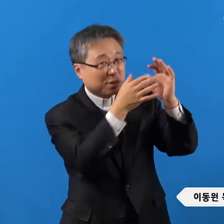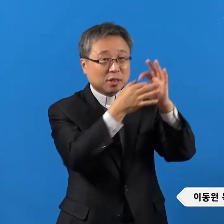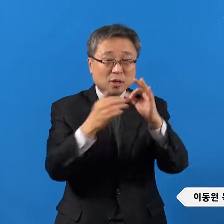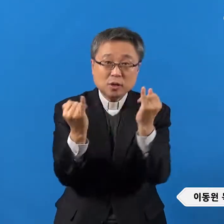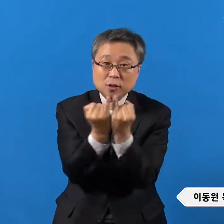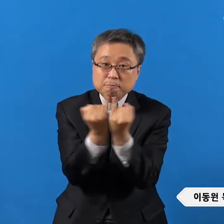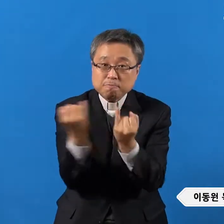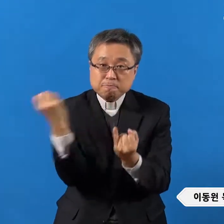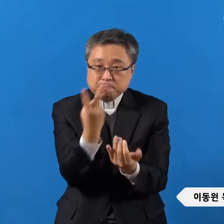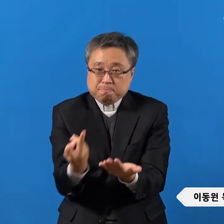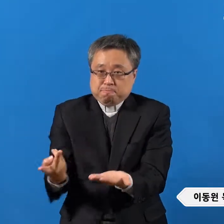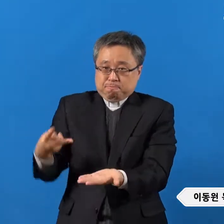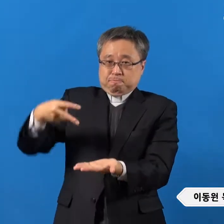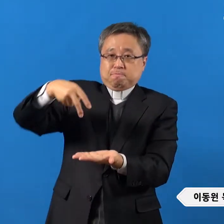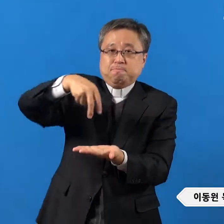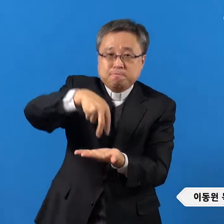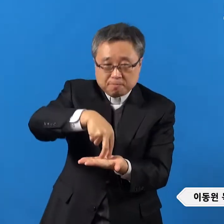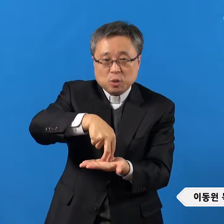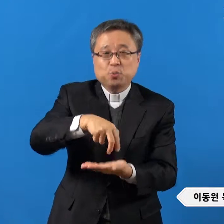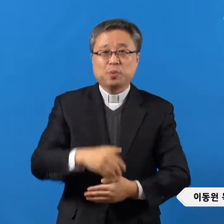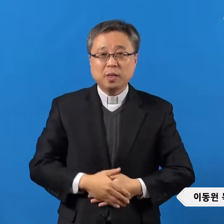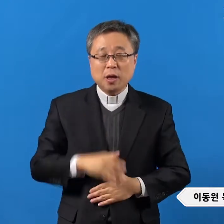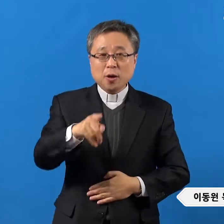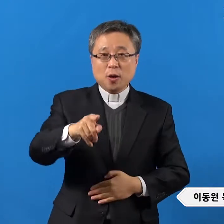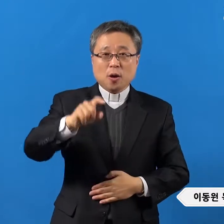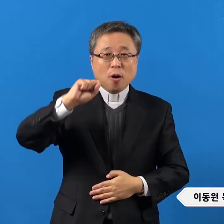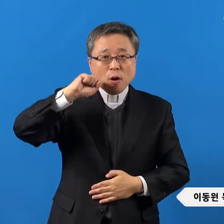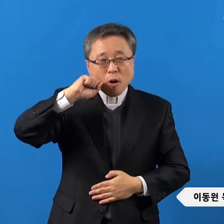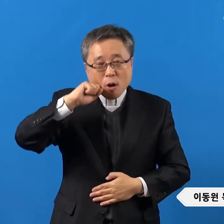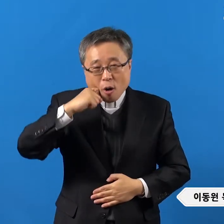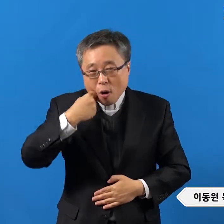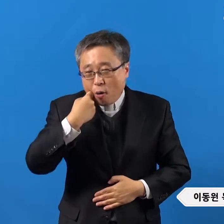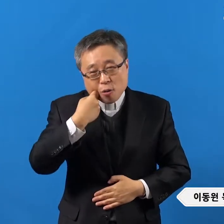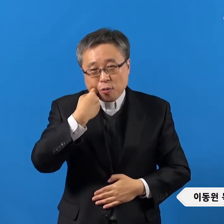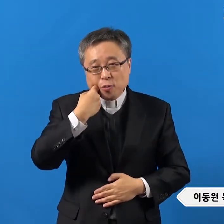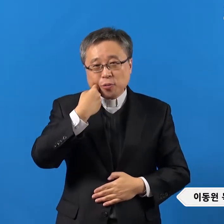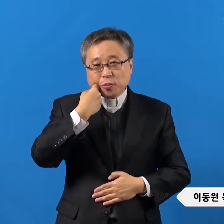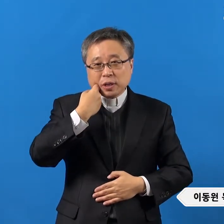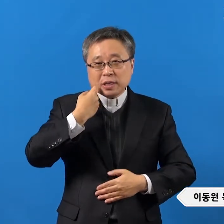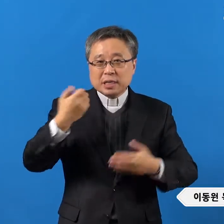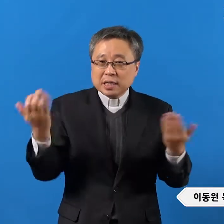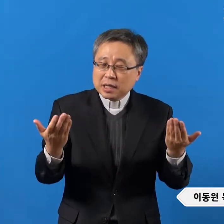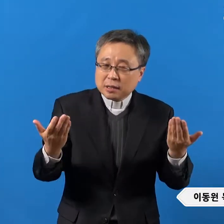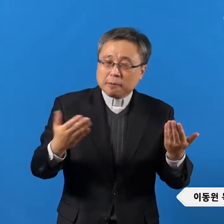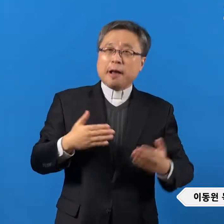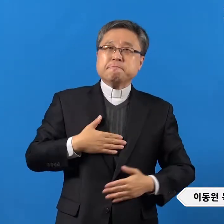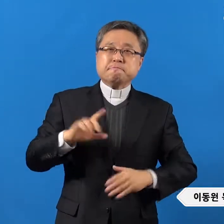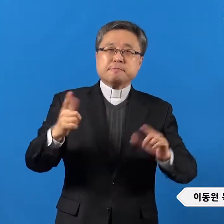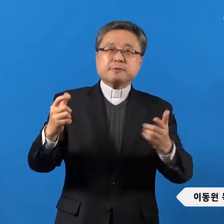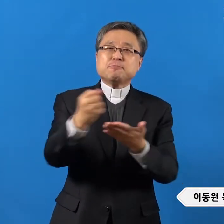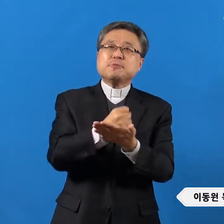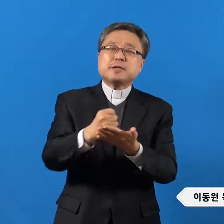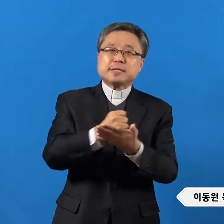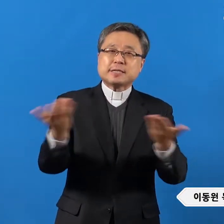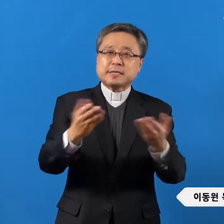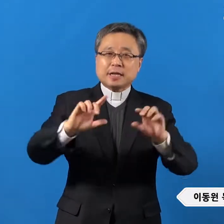벌떡 일어섭니다. 이 어이없는 우연한 사건일지 모를 우리의 일상생활의 틈새를 비집고